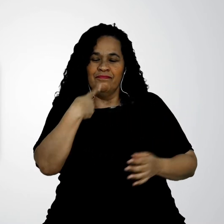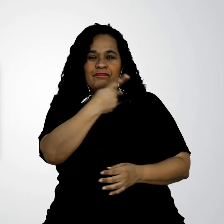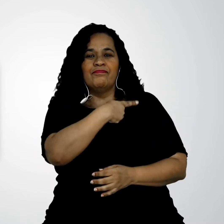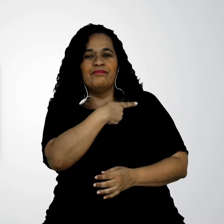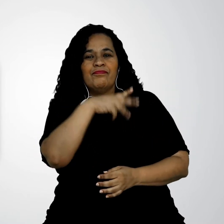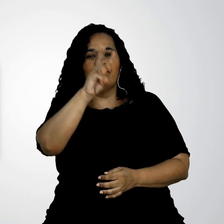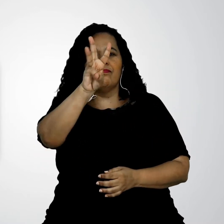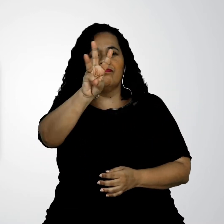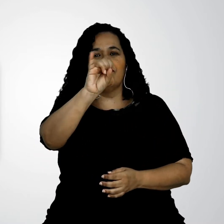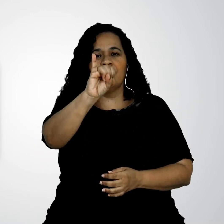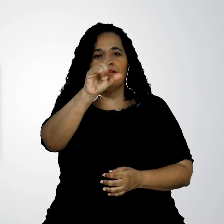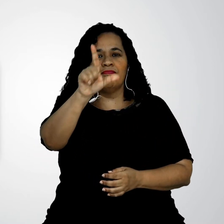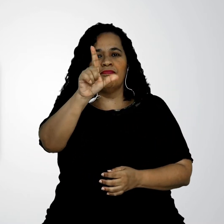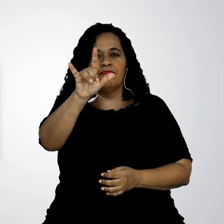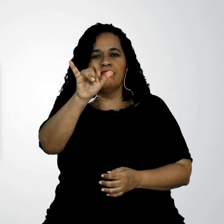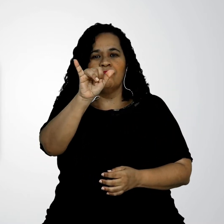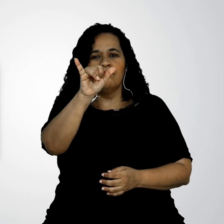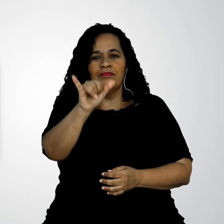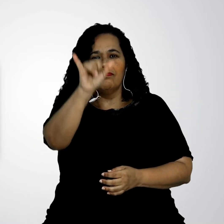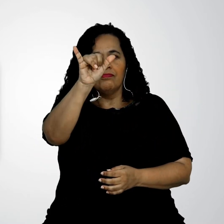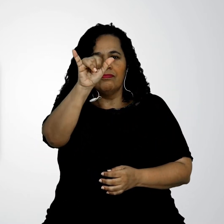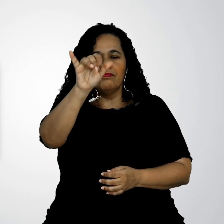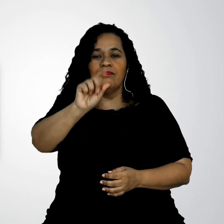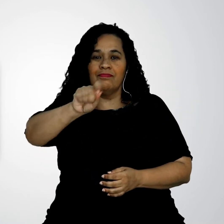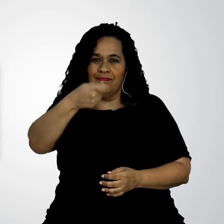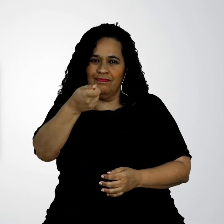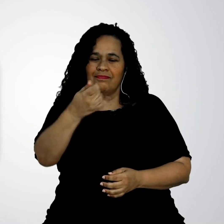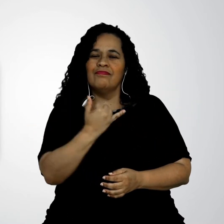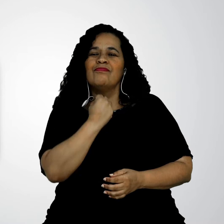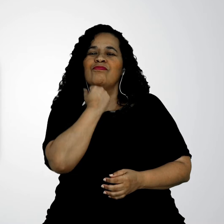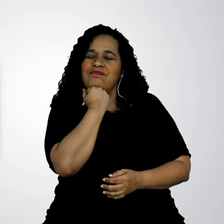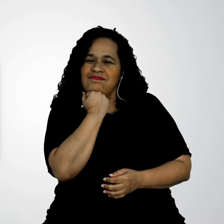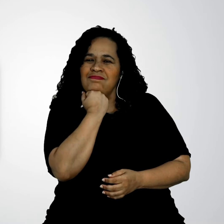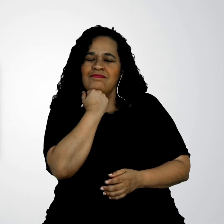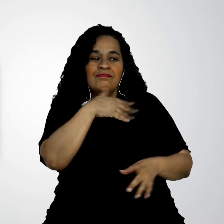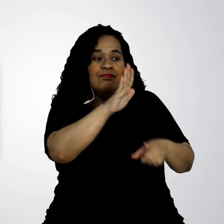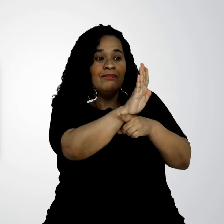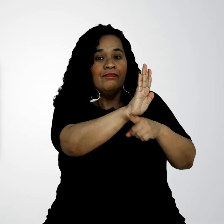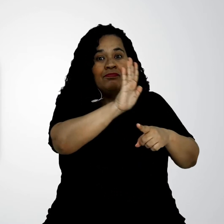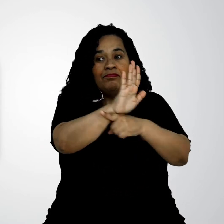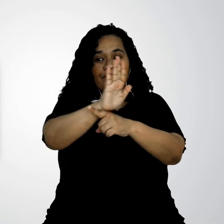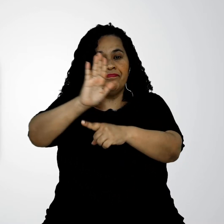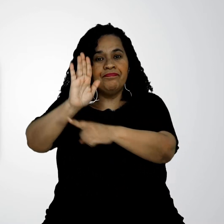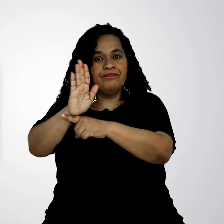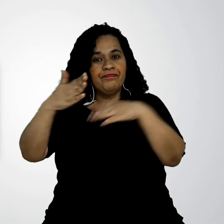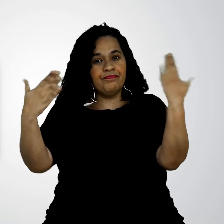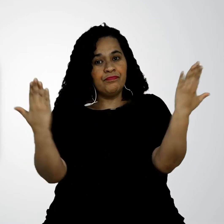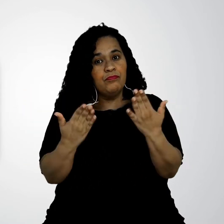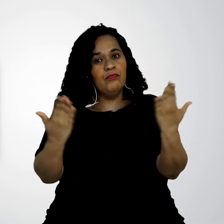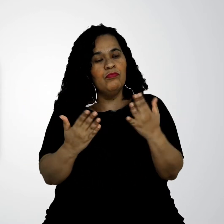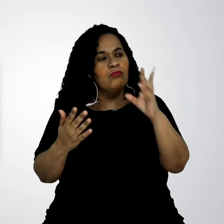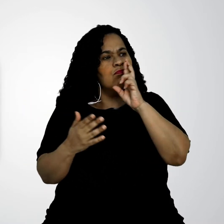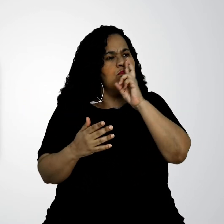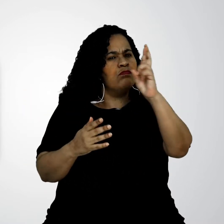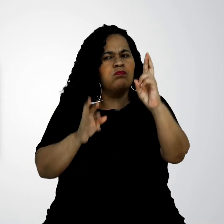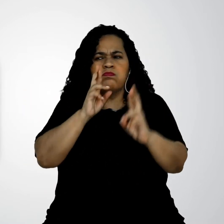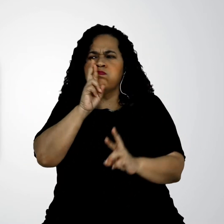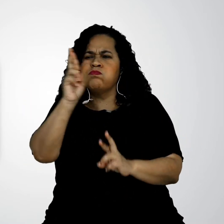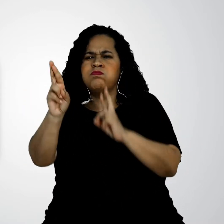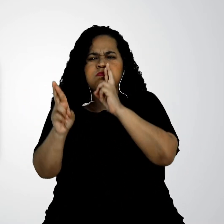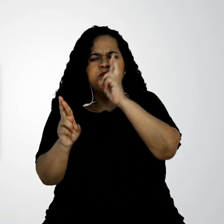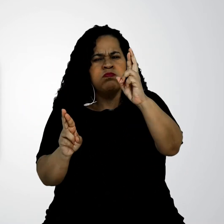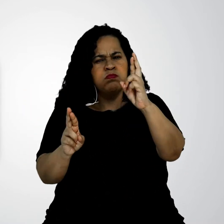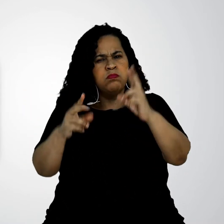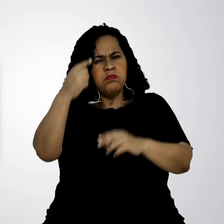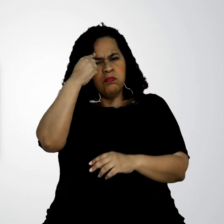Willy que irá hoje nos ajudar em mais essas respostas, em mais essas reflexões aqui na